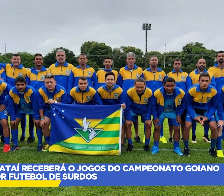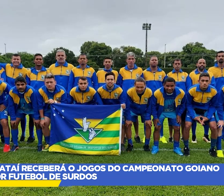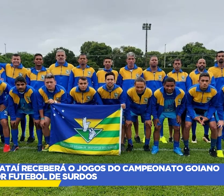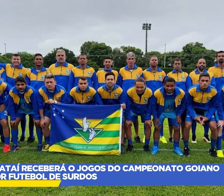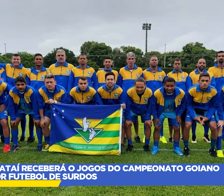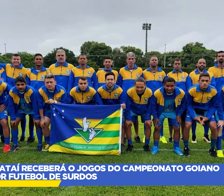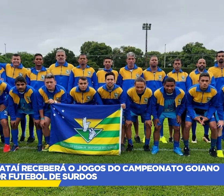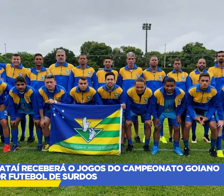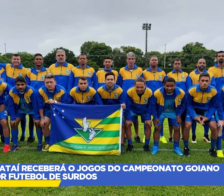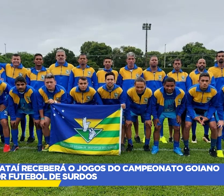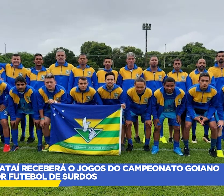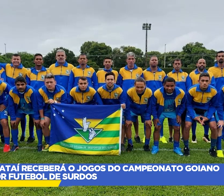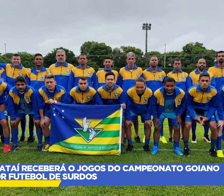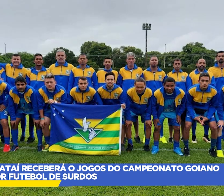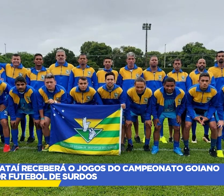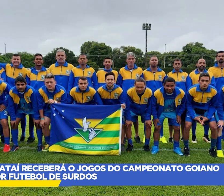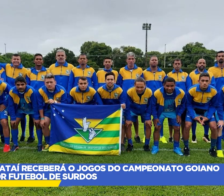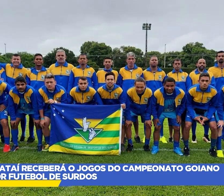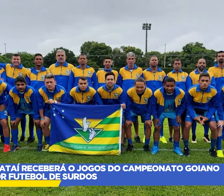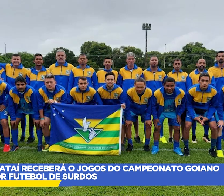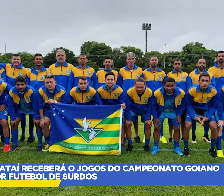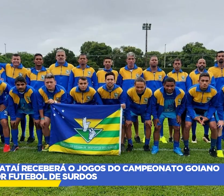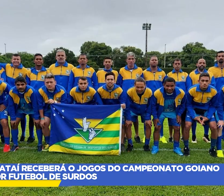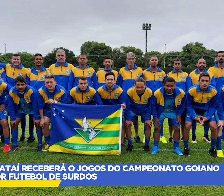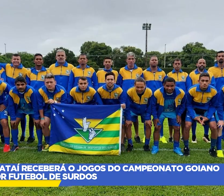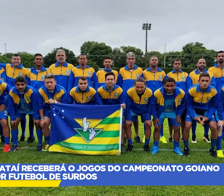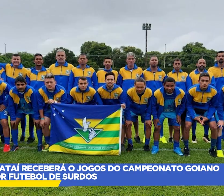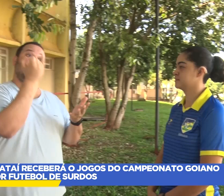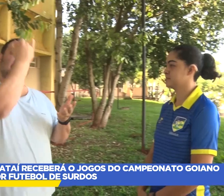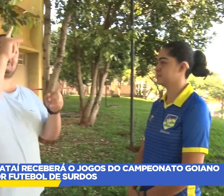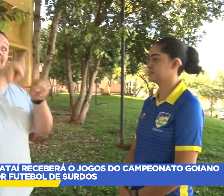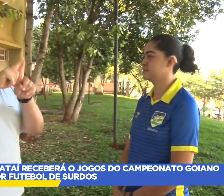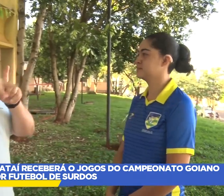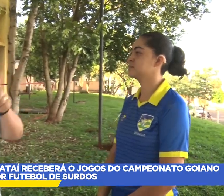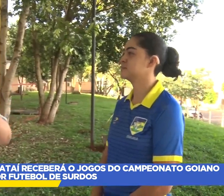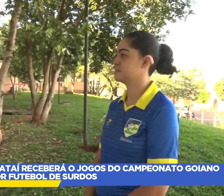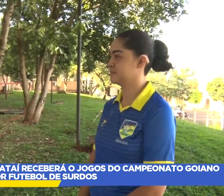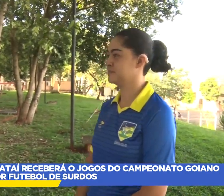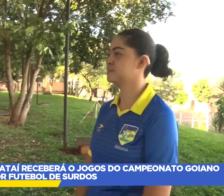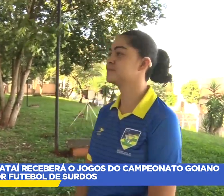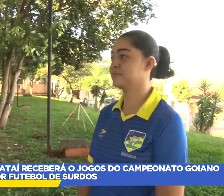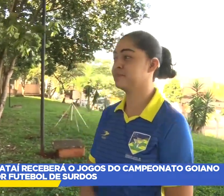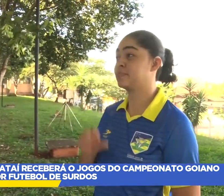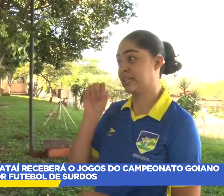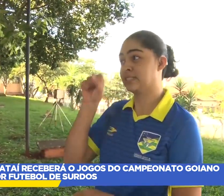façam parte aí dessa possível associação. Isso também é importante para a sociedade jataiense, né?